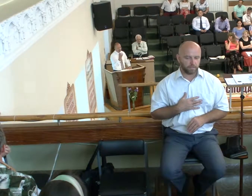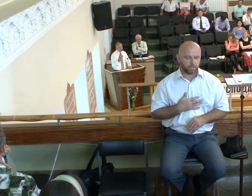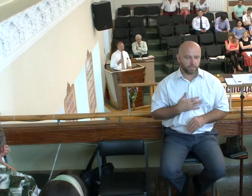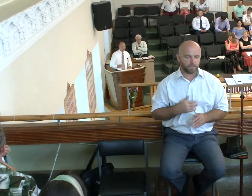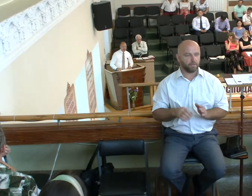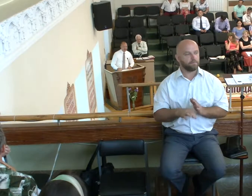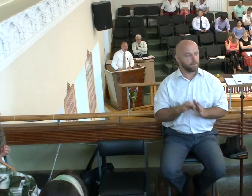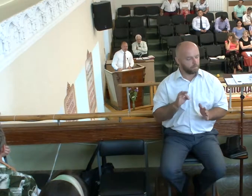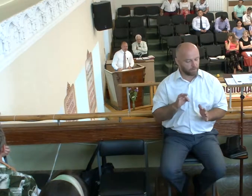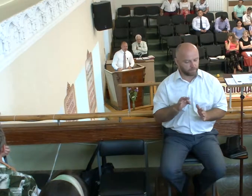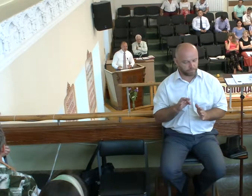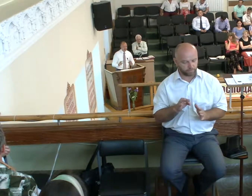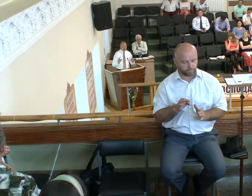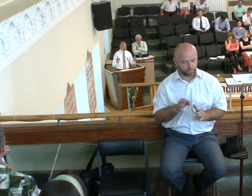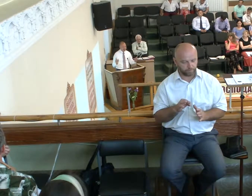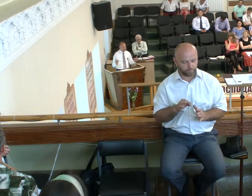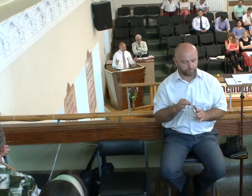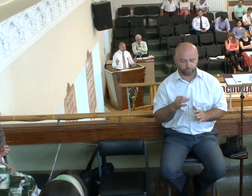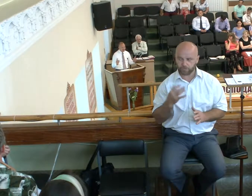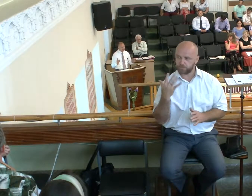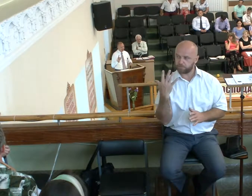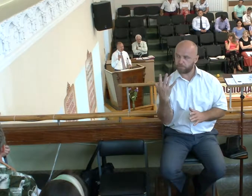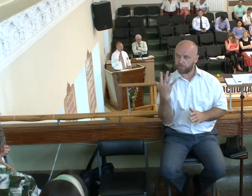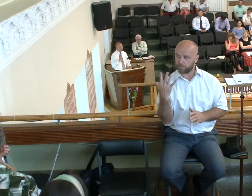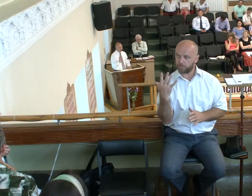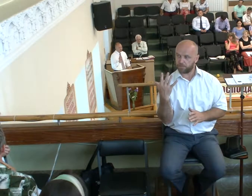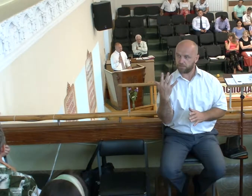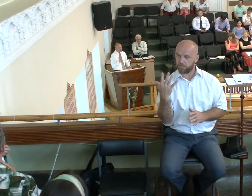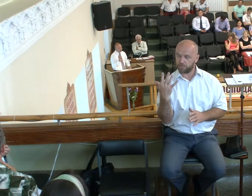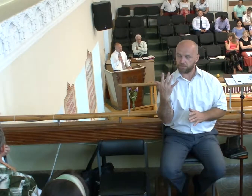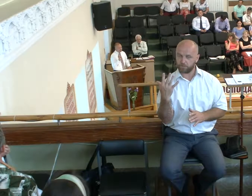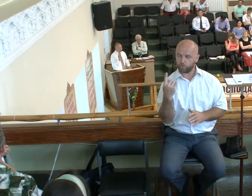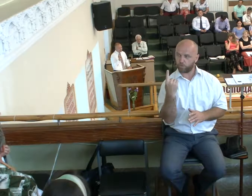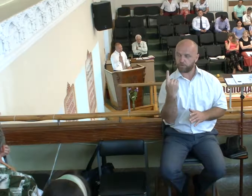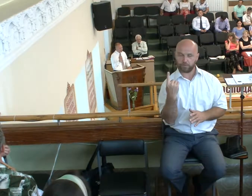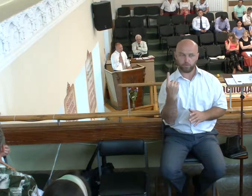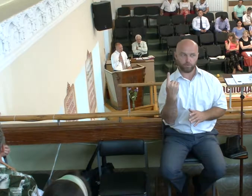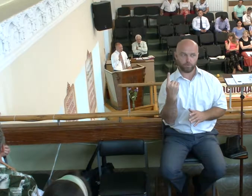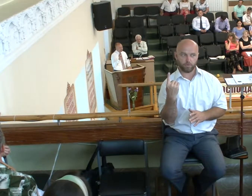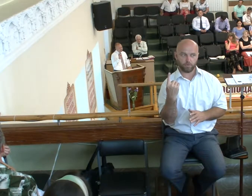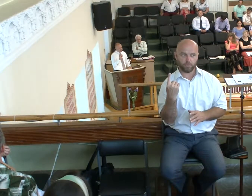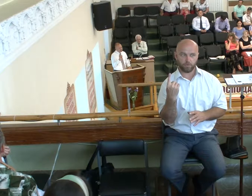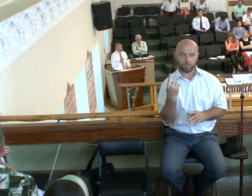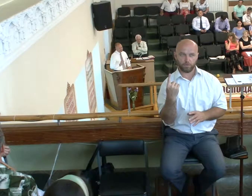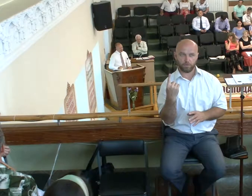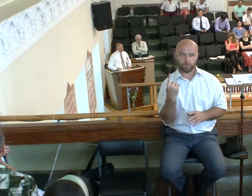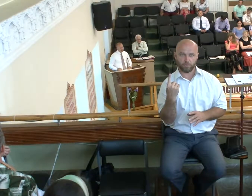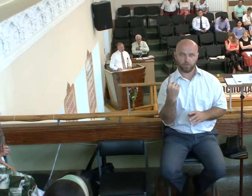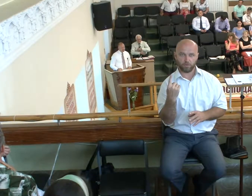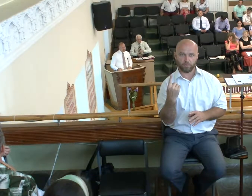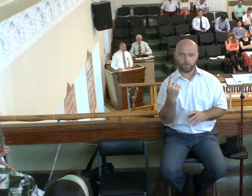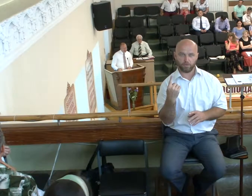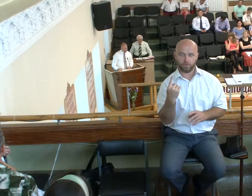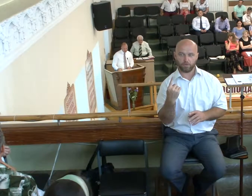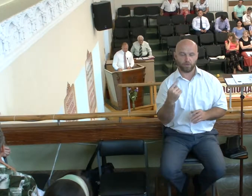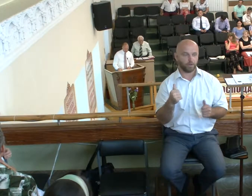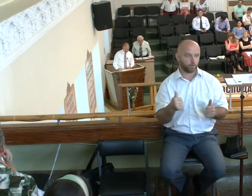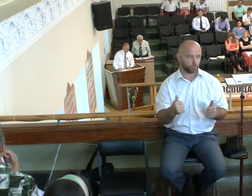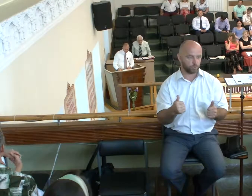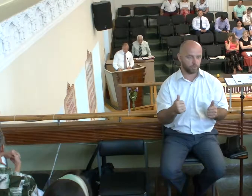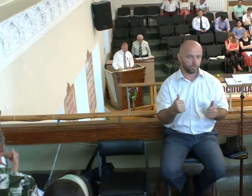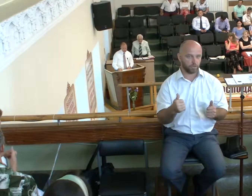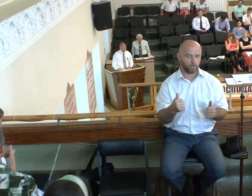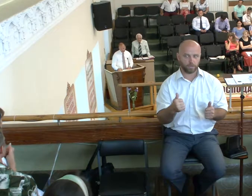выбор небольшой. Из 5 у одного положительный, отрицательный анализ. Мы